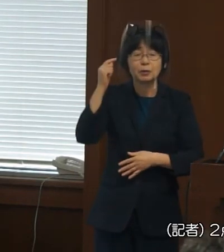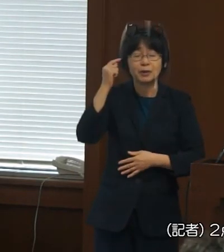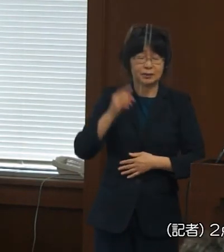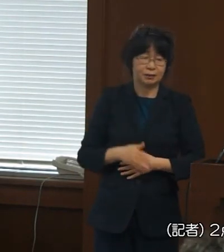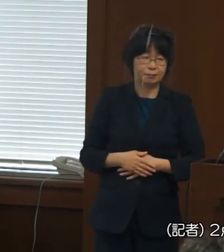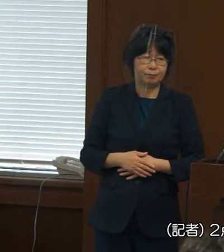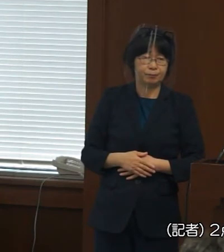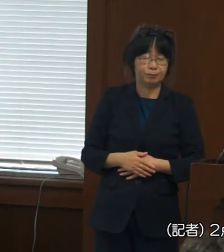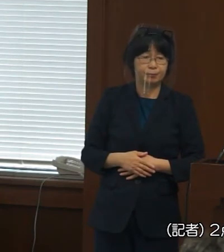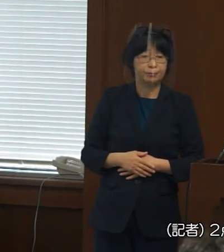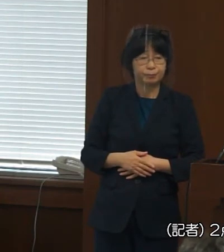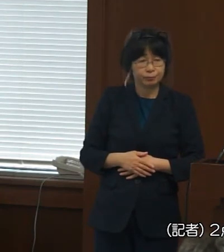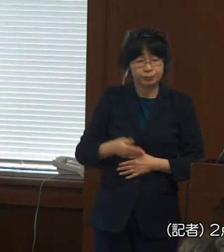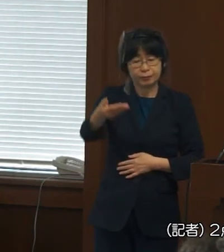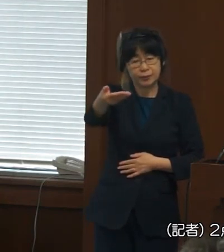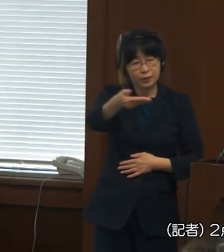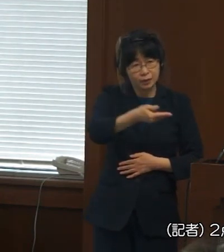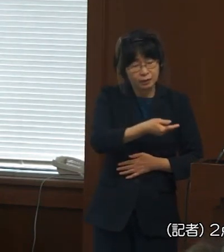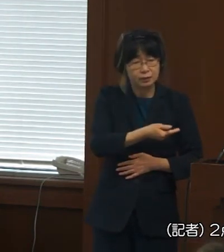ごく簡単に